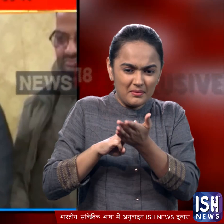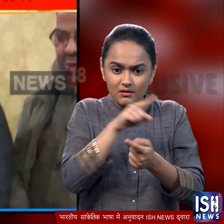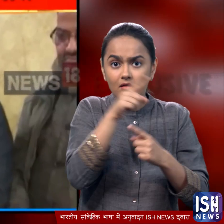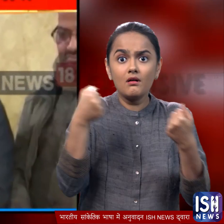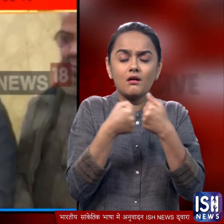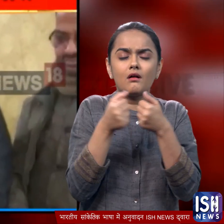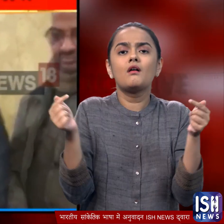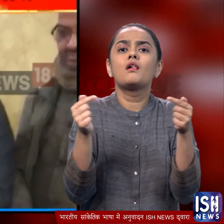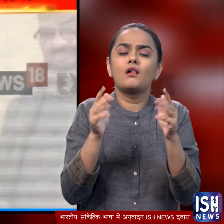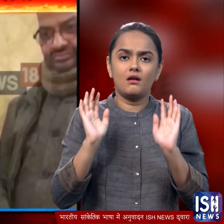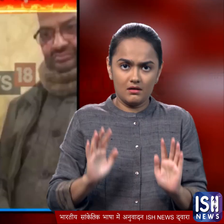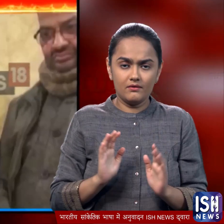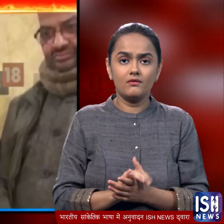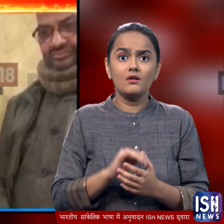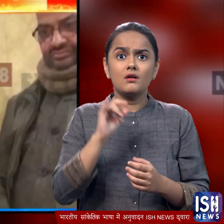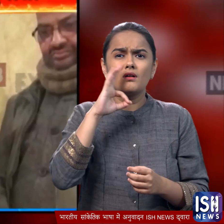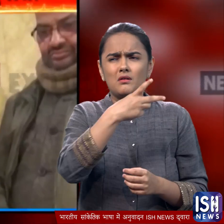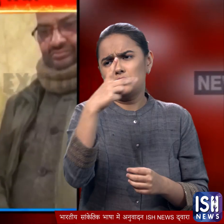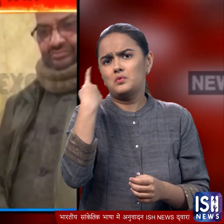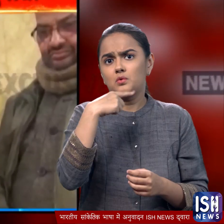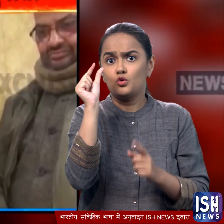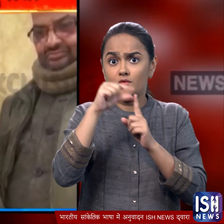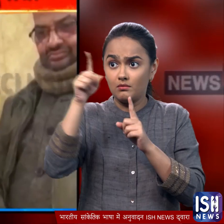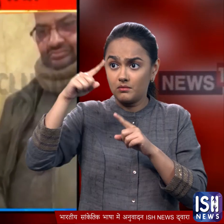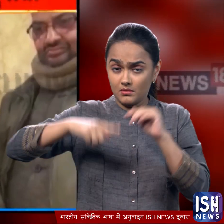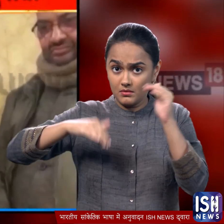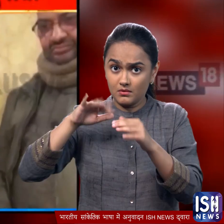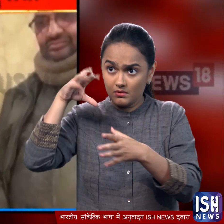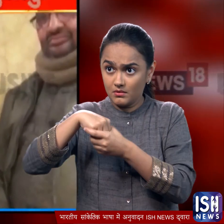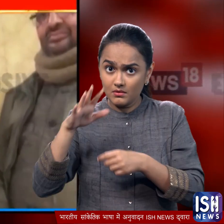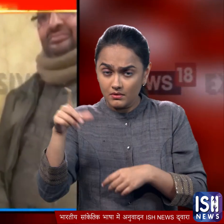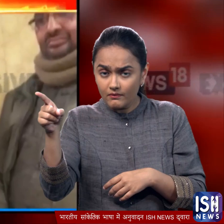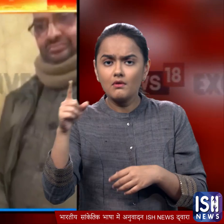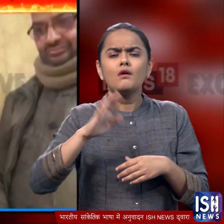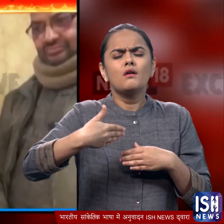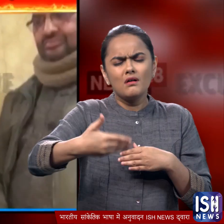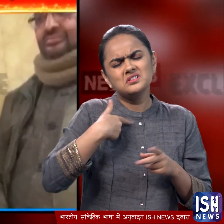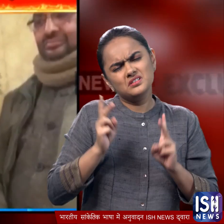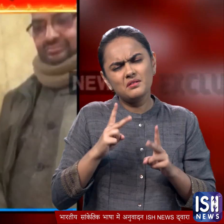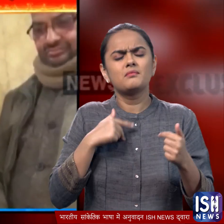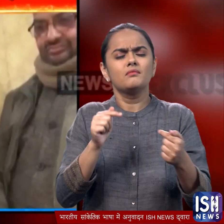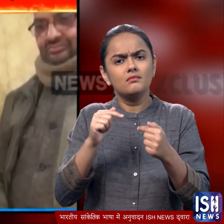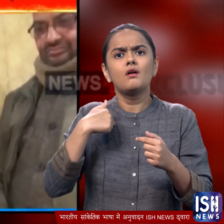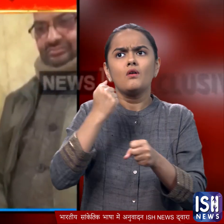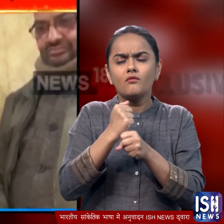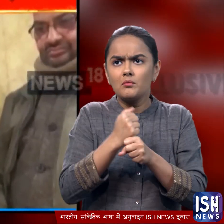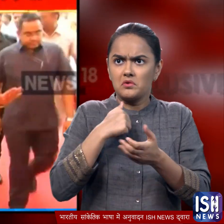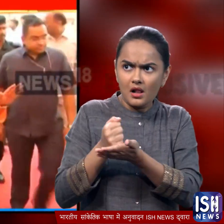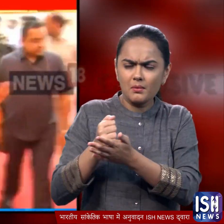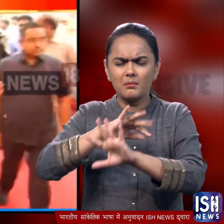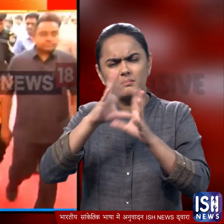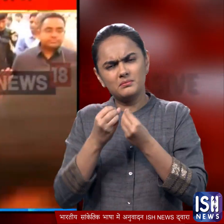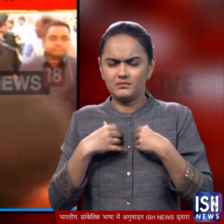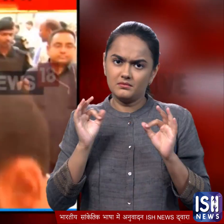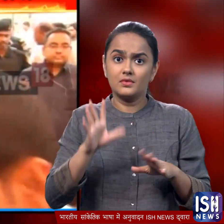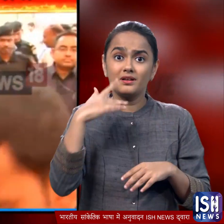और कमंडल की लड़ाई बता दिया। अगर कोई उत्तर प्रदेश में इस सरकार के खिलाफ लड़ रहा था तो चंद्रशेखर आजाद था और आगे भी लड़ूंगा इस तानाशाही सरकार के खिलाफ।